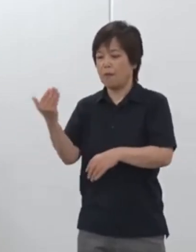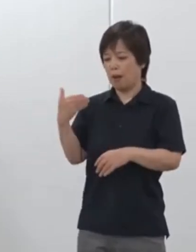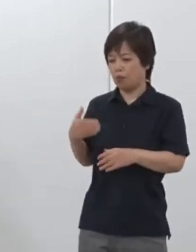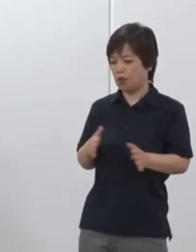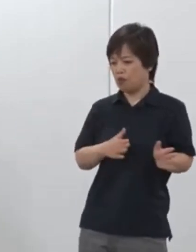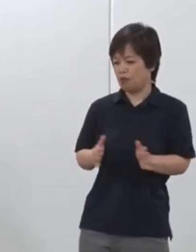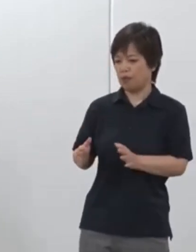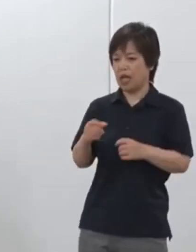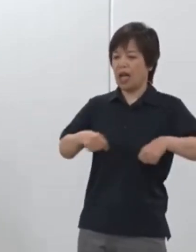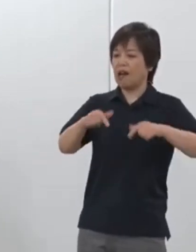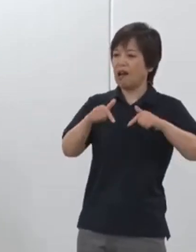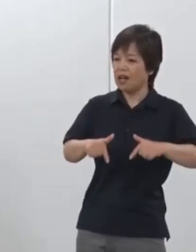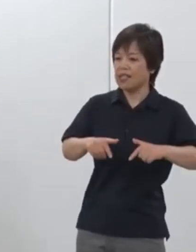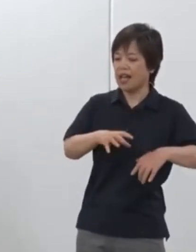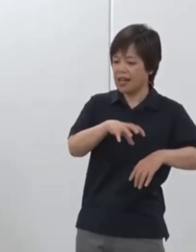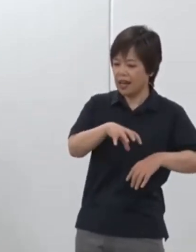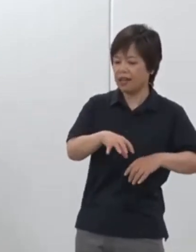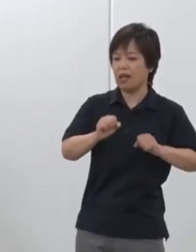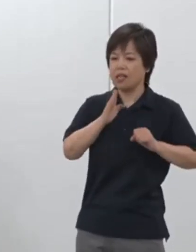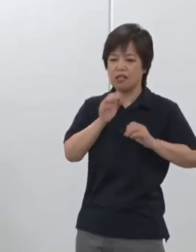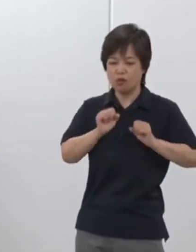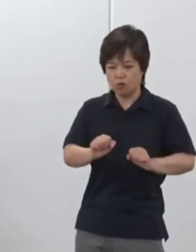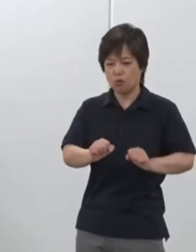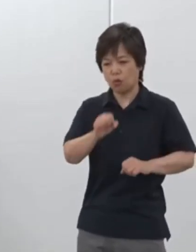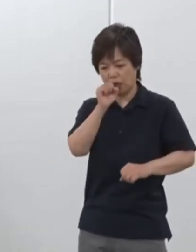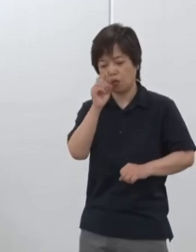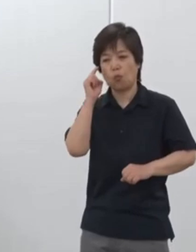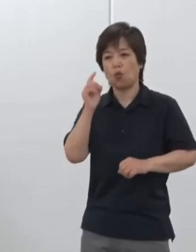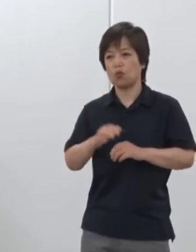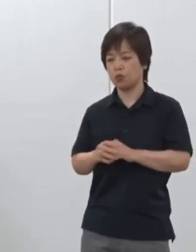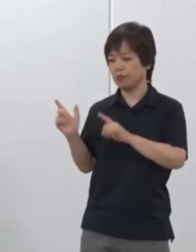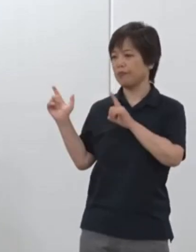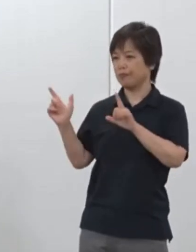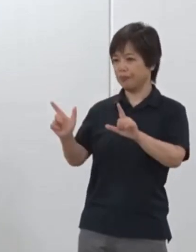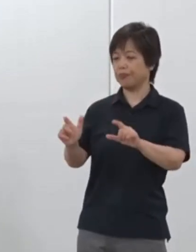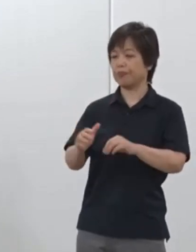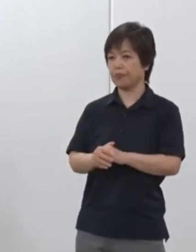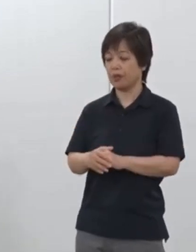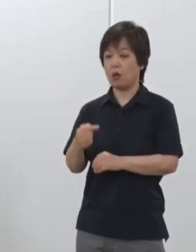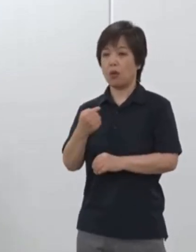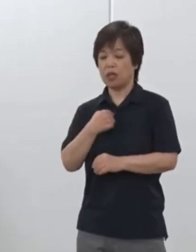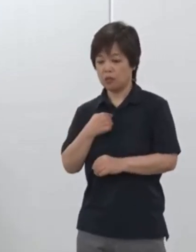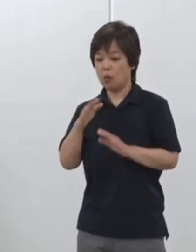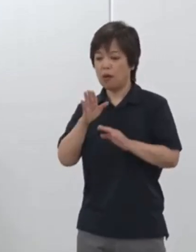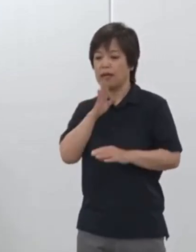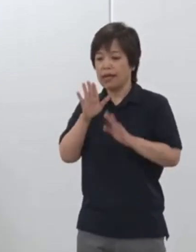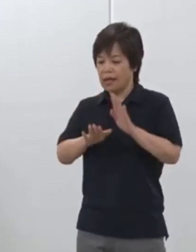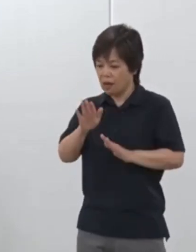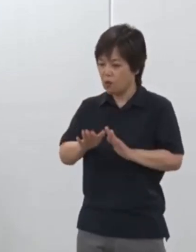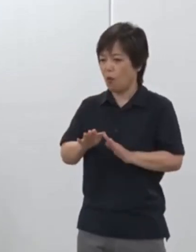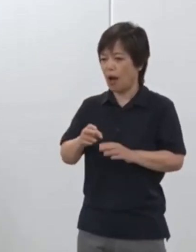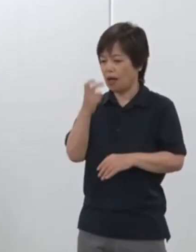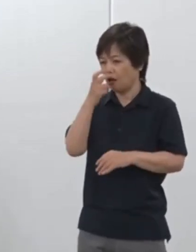西エリアの方がより適切じゃないかと思うんですが、その点はいかがでしょうか。 ちょっと私も現状は確認するんですけ